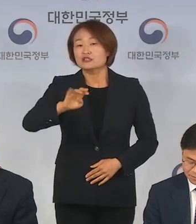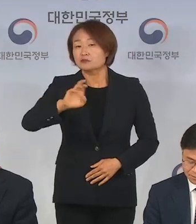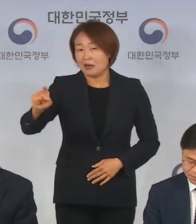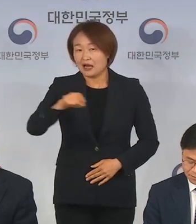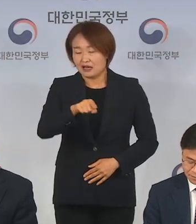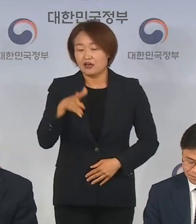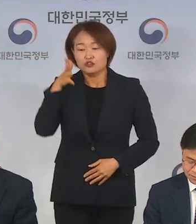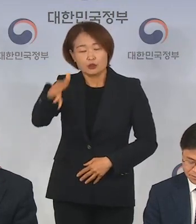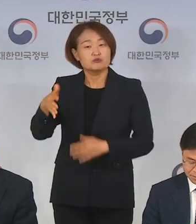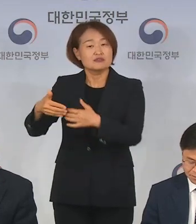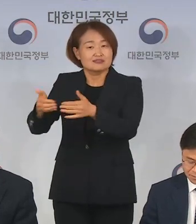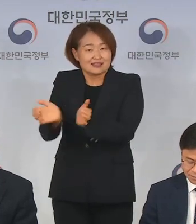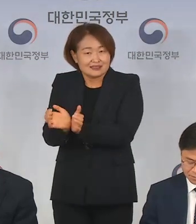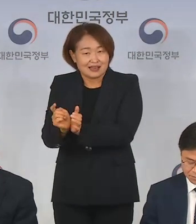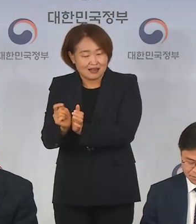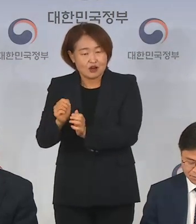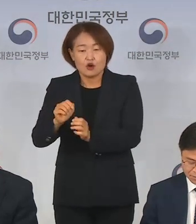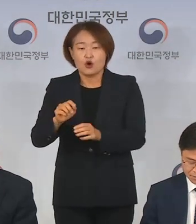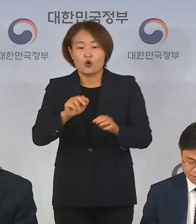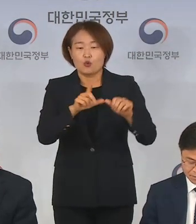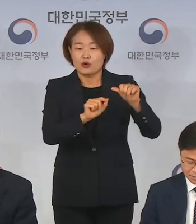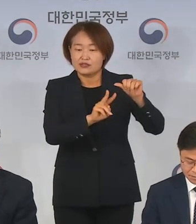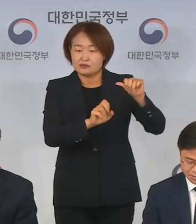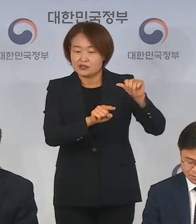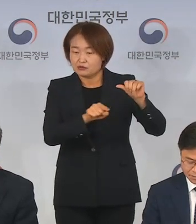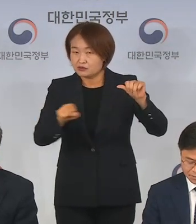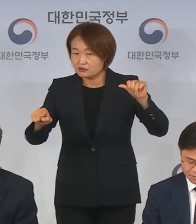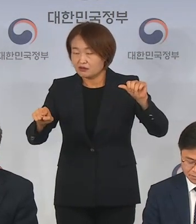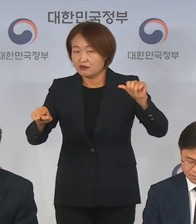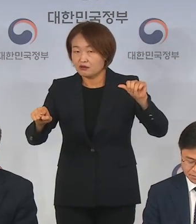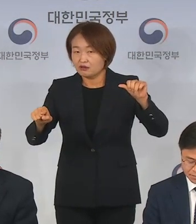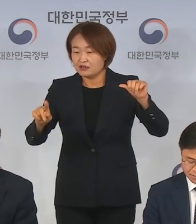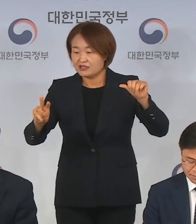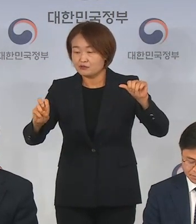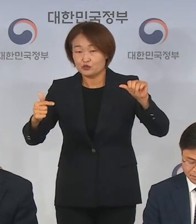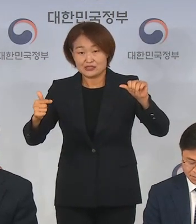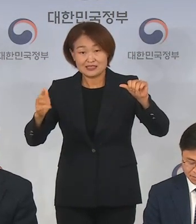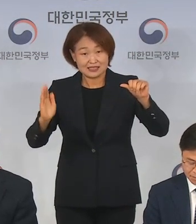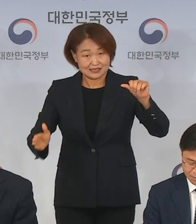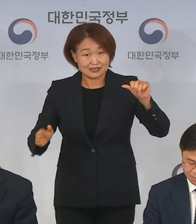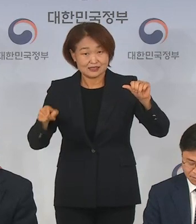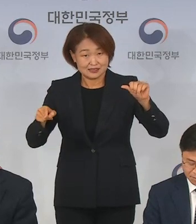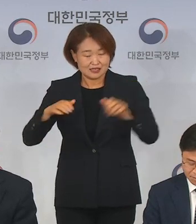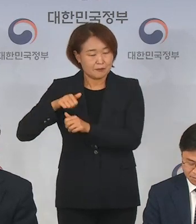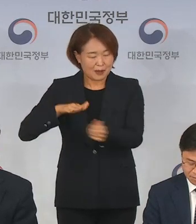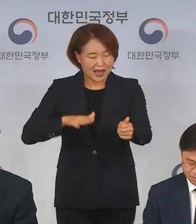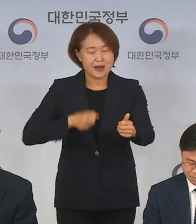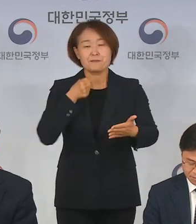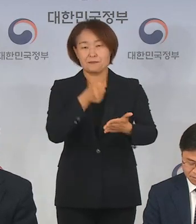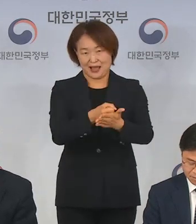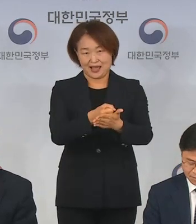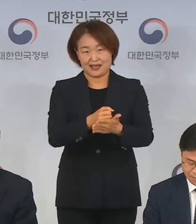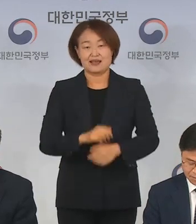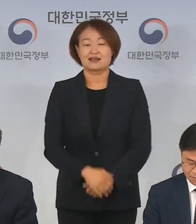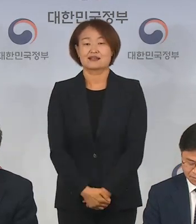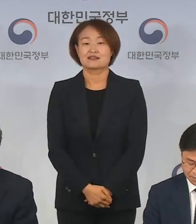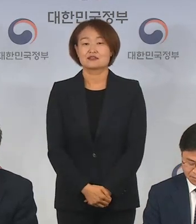전문가 시찰단을 5월 21일부터 5월 26일까지 파견하기로